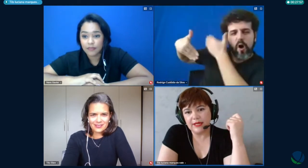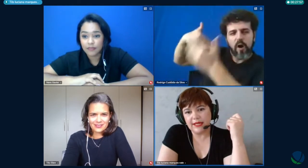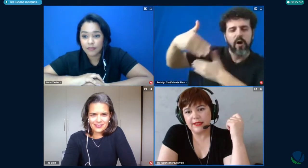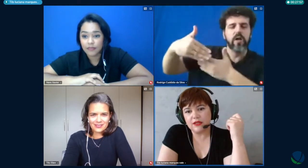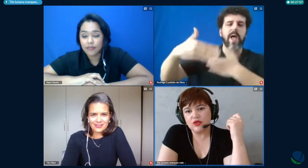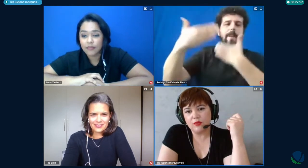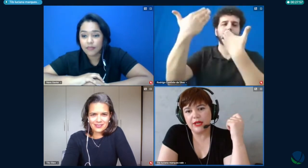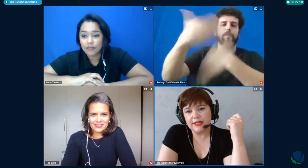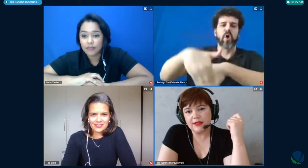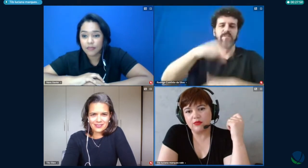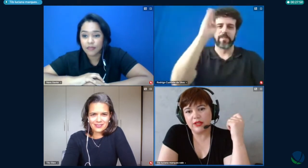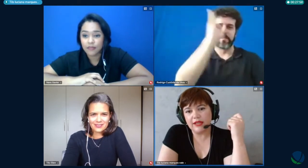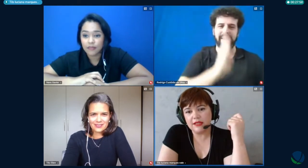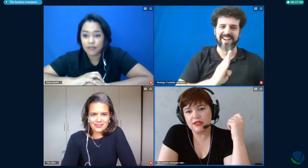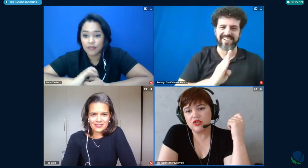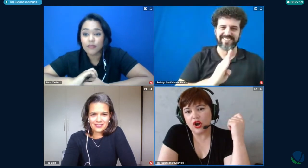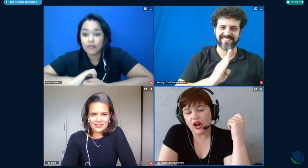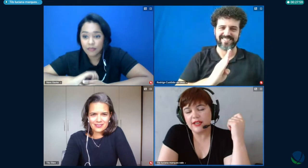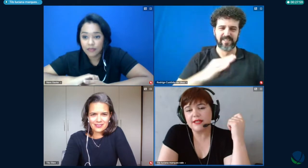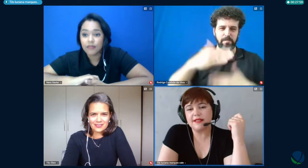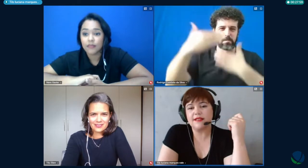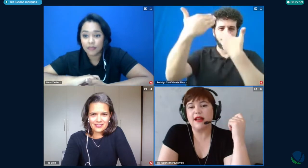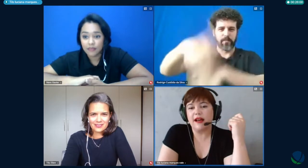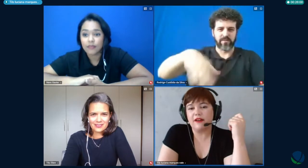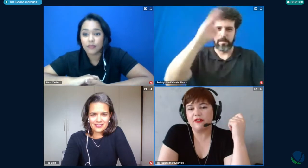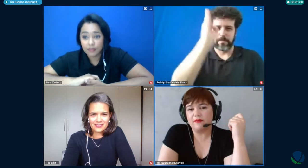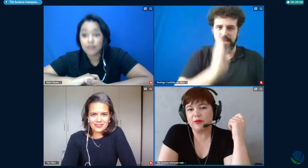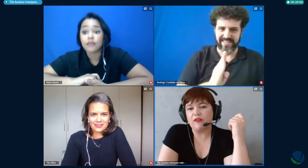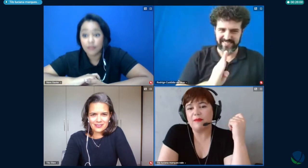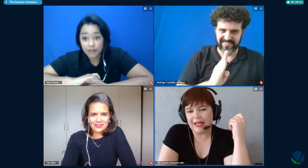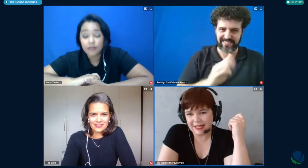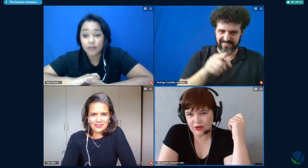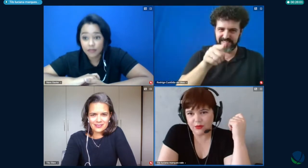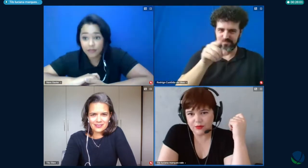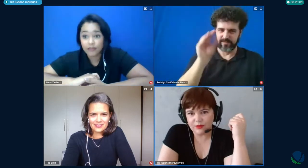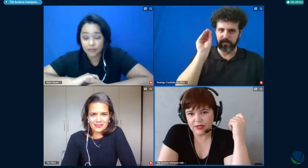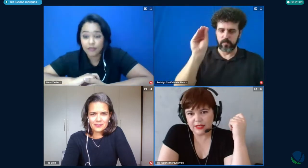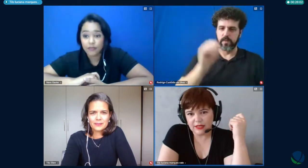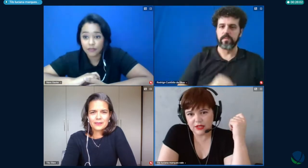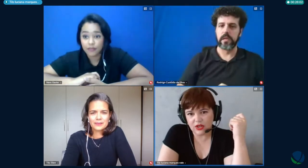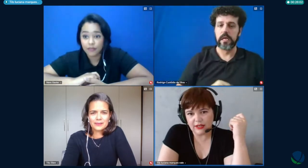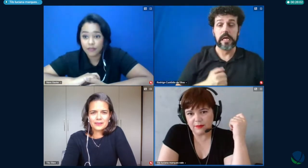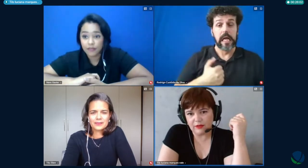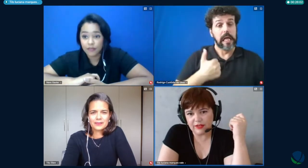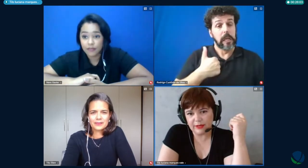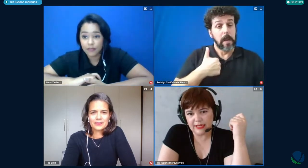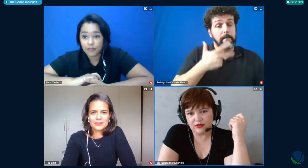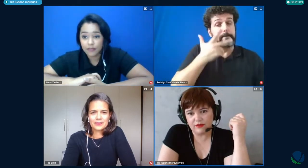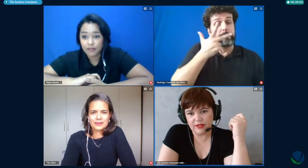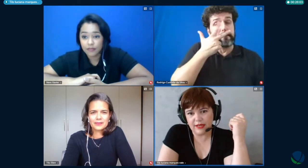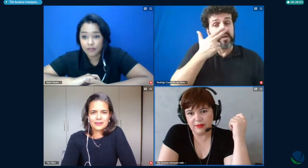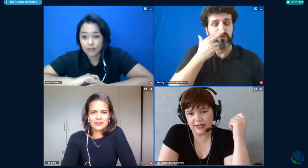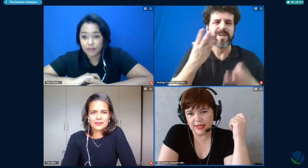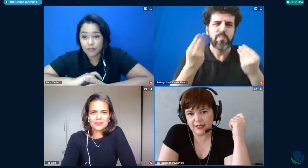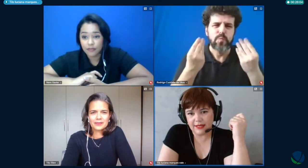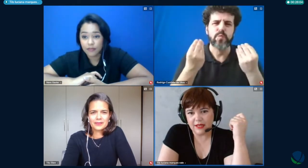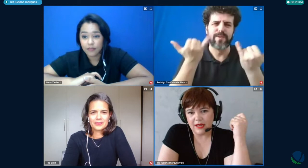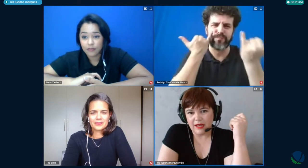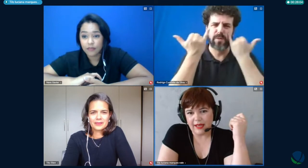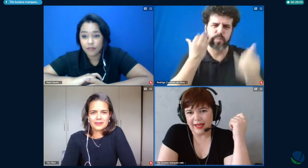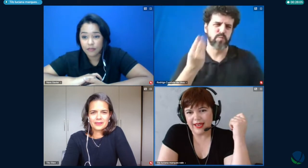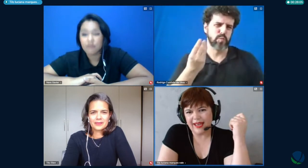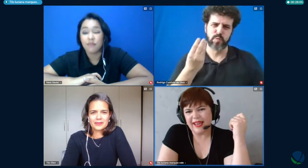você apresenta sobre a questão das histórias da Prova Brasil, da história da Prova do Brasil que você